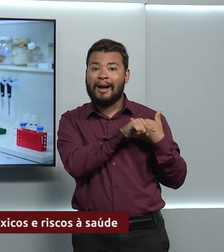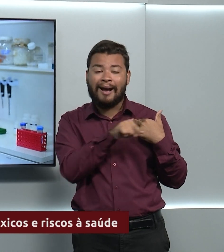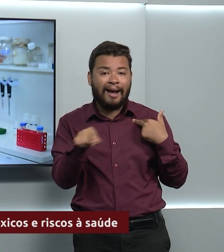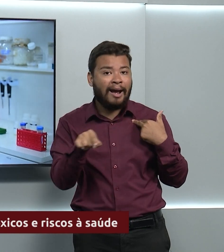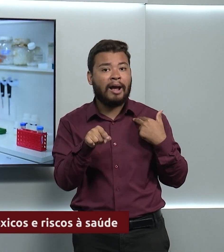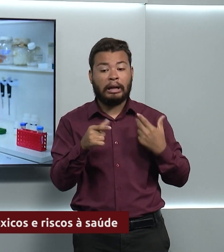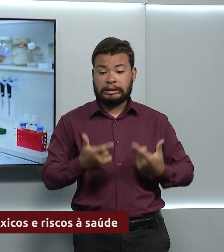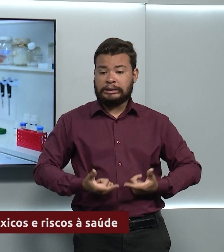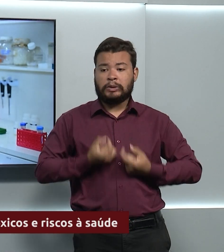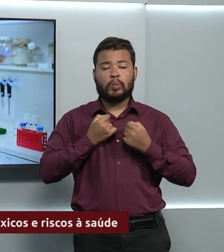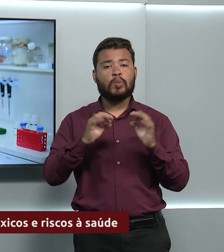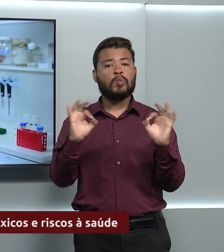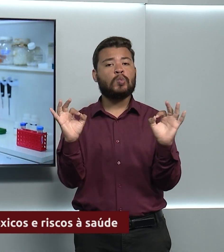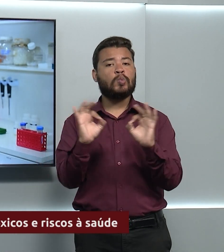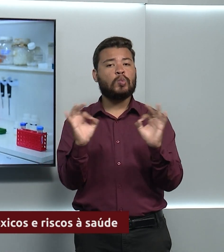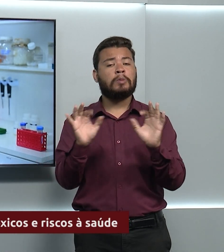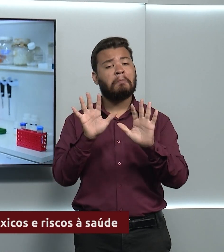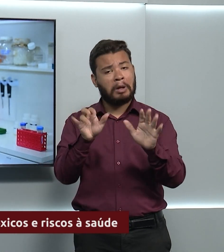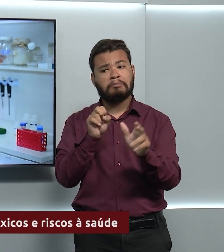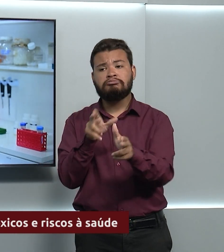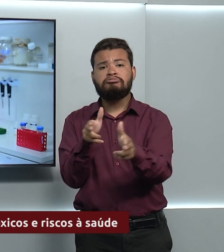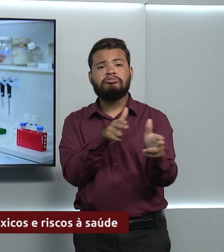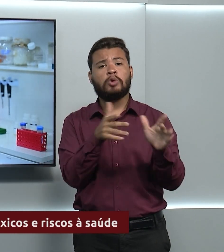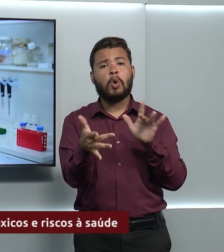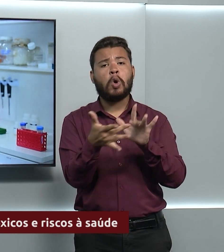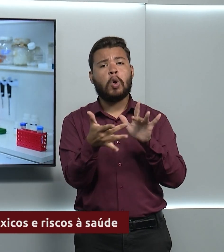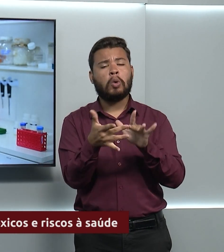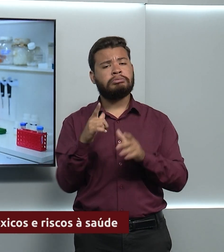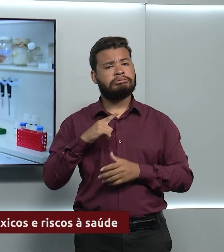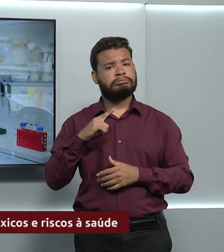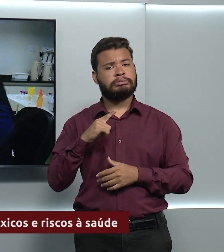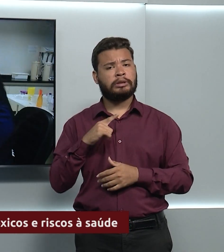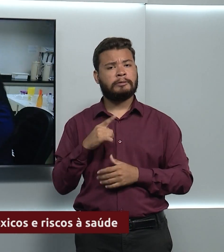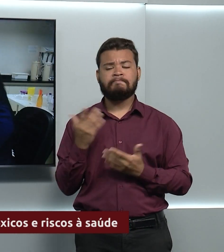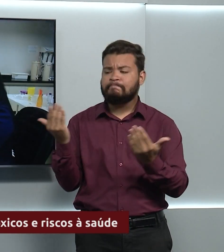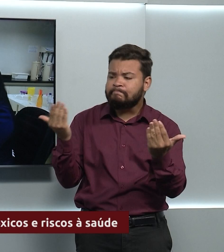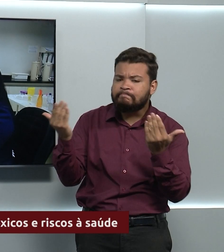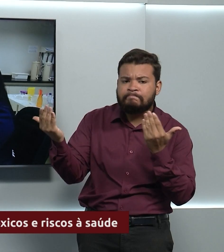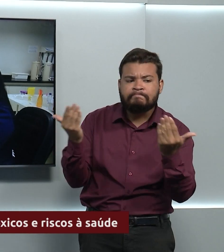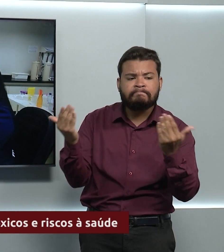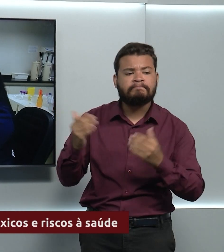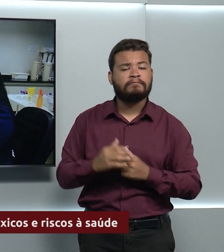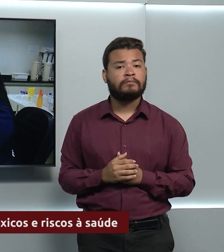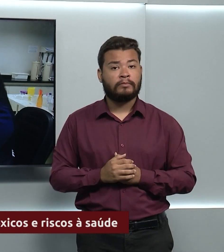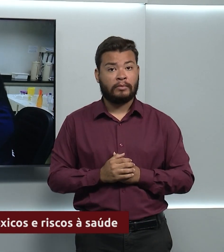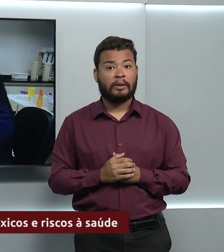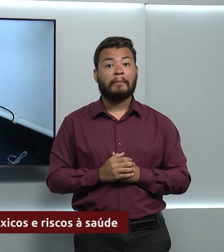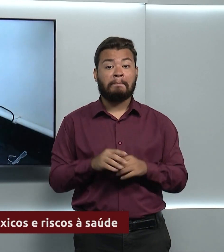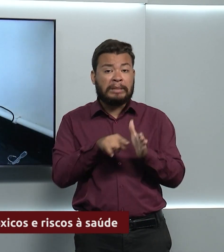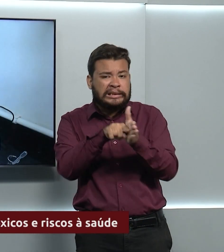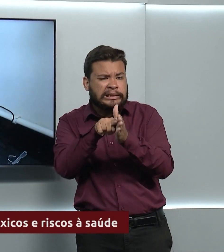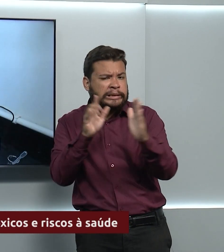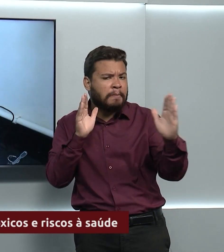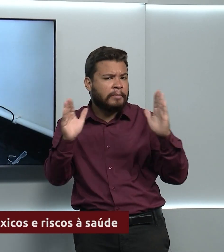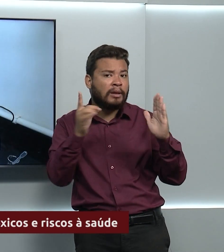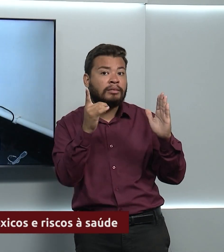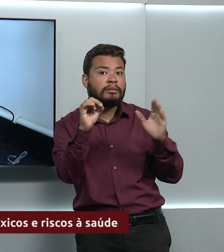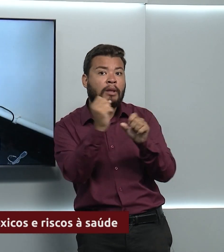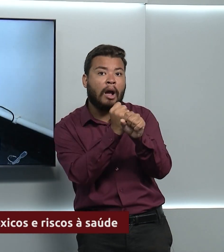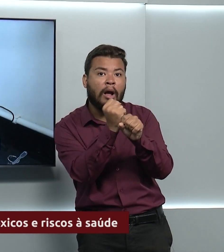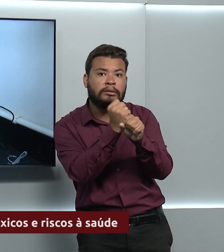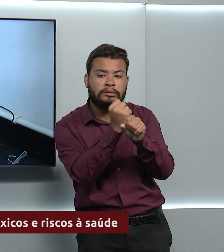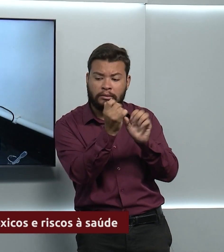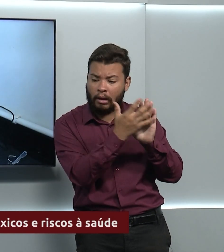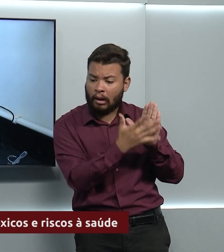diagnóstico para essa doença ou não tinham histórico para a doença em si. Ao longo de 10 anos de pesquisa, o LabMut já